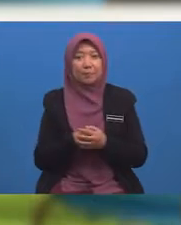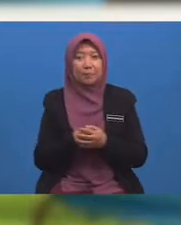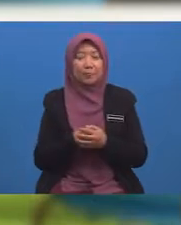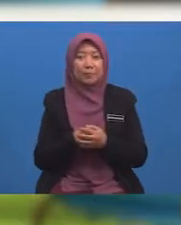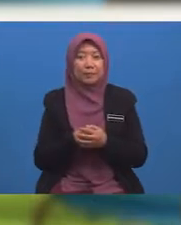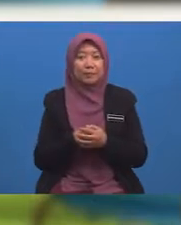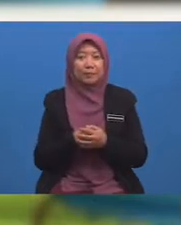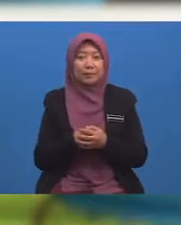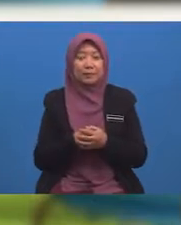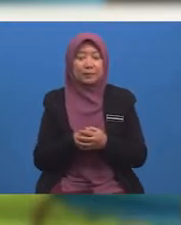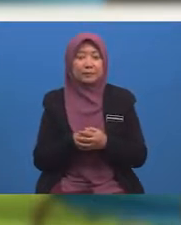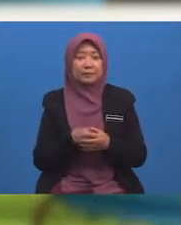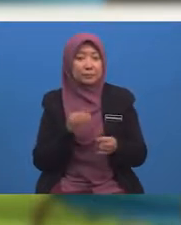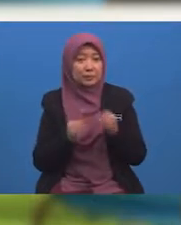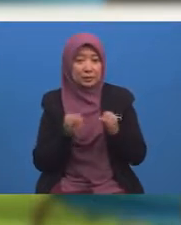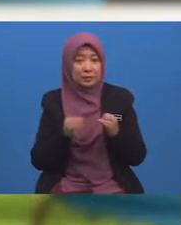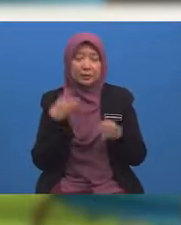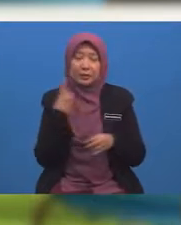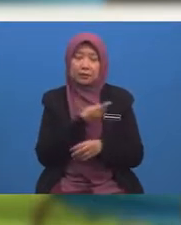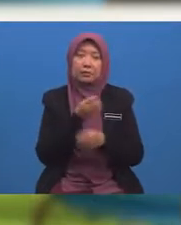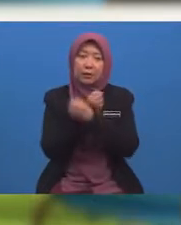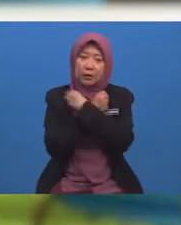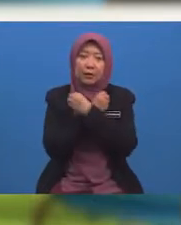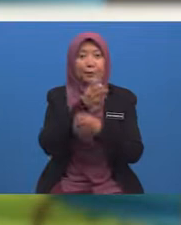Sekiranya kita sayangkan ibu bapa kita,